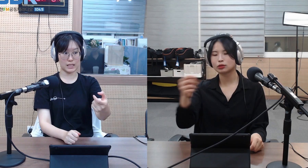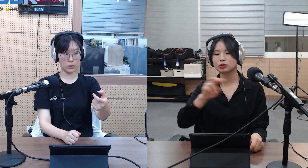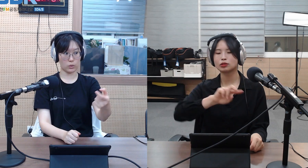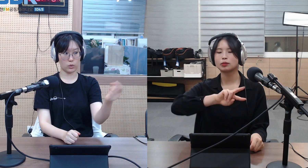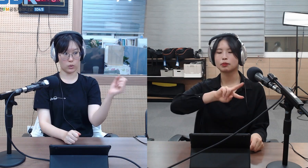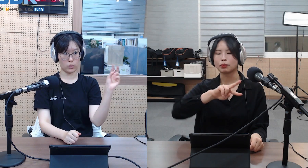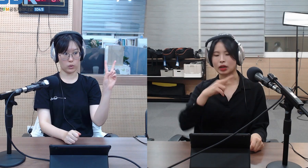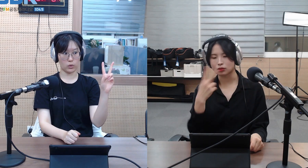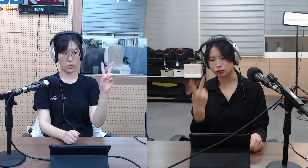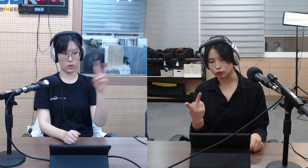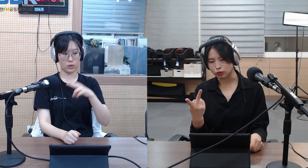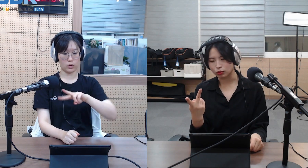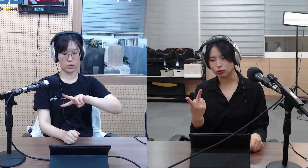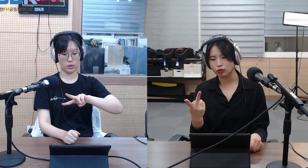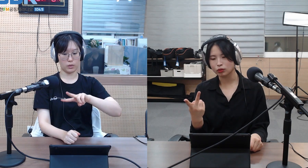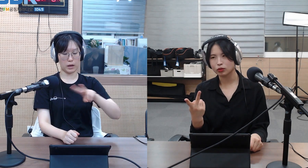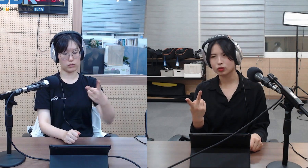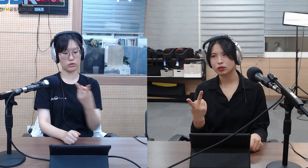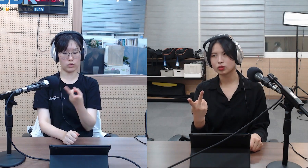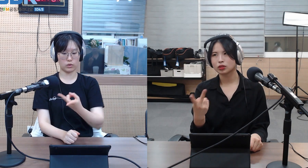치즈로 바꾸고